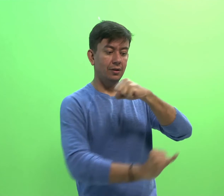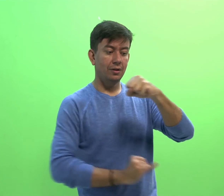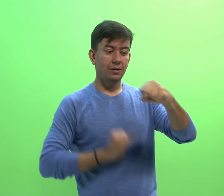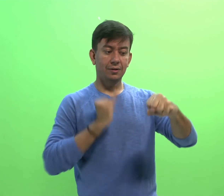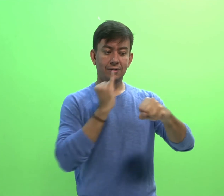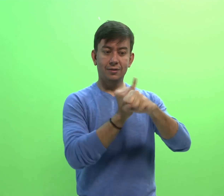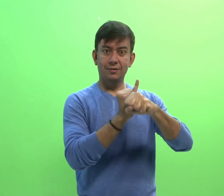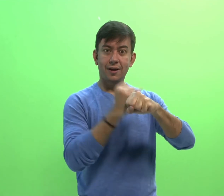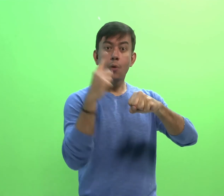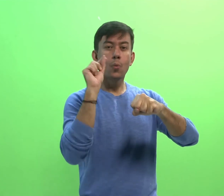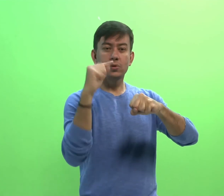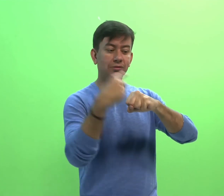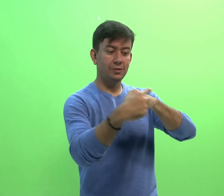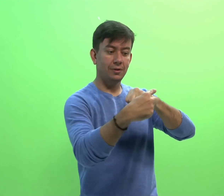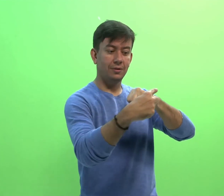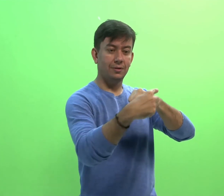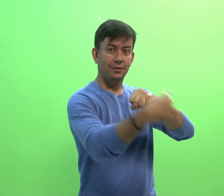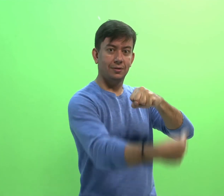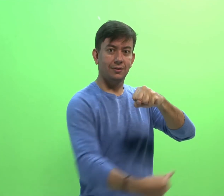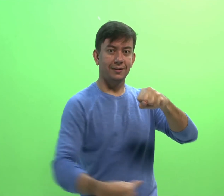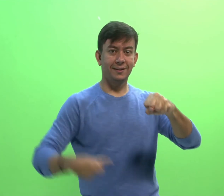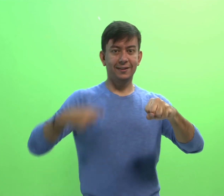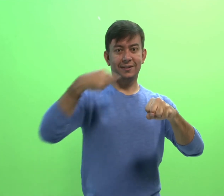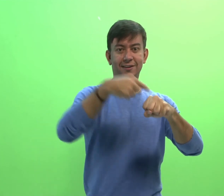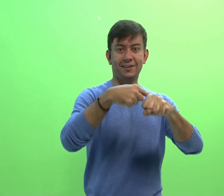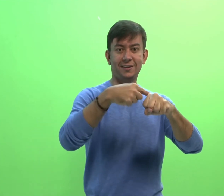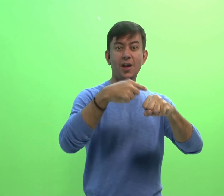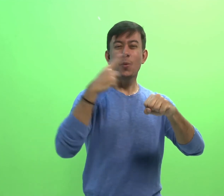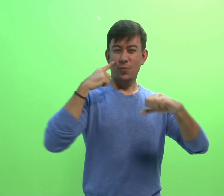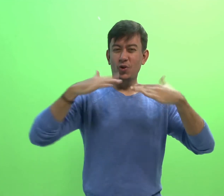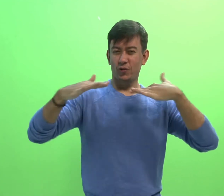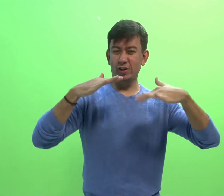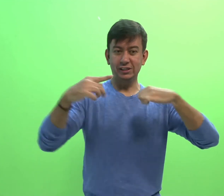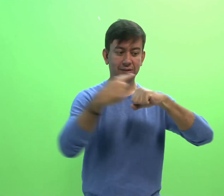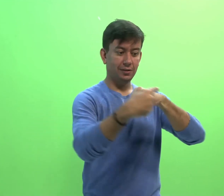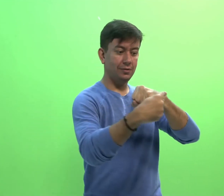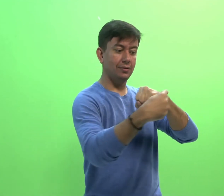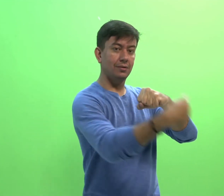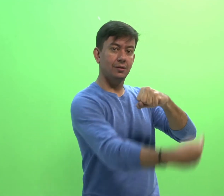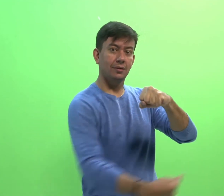mão, e ela vai dar um giro de 180 graus.